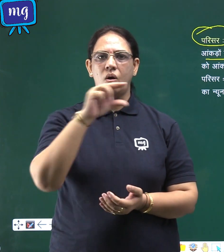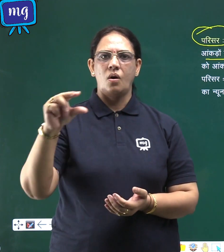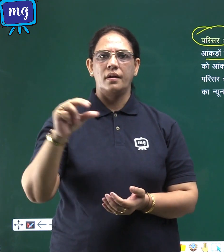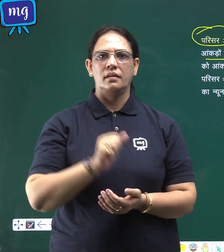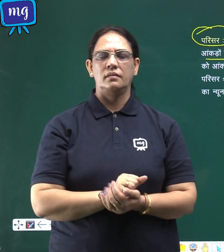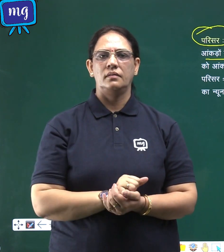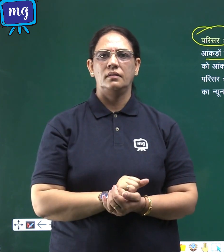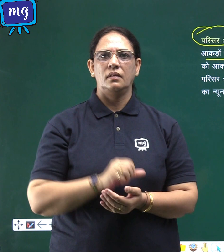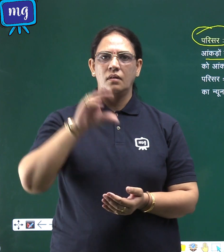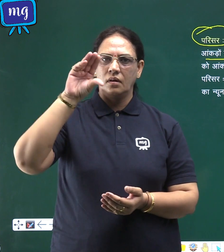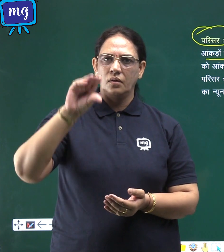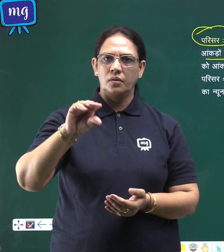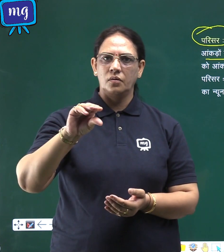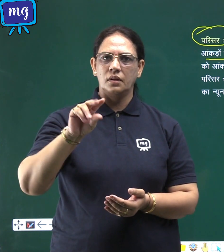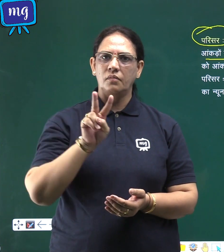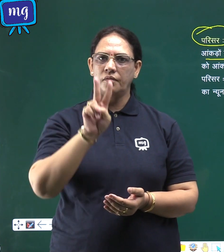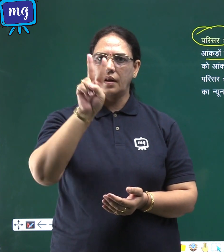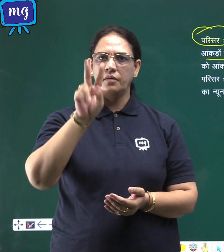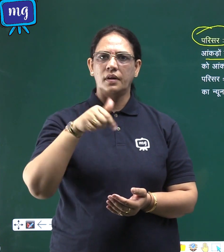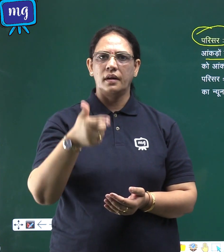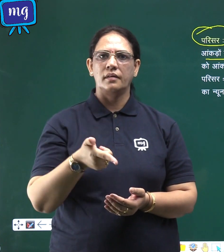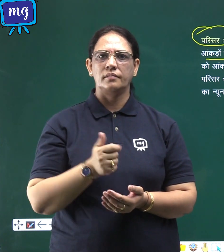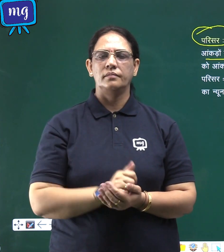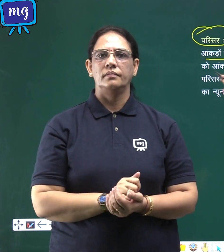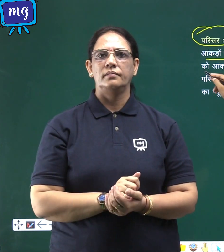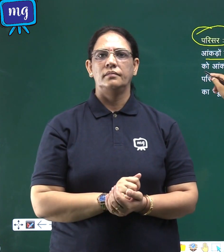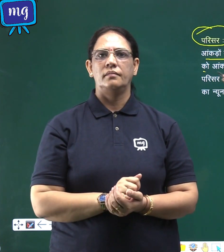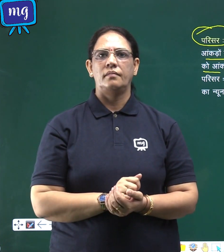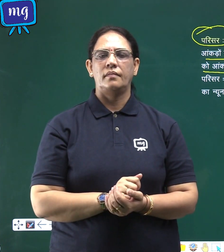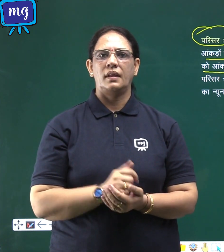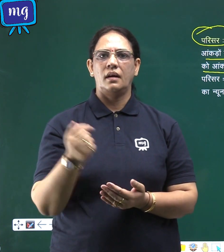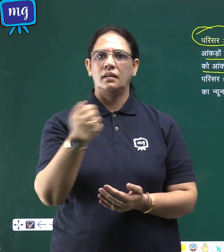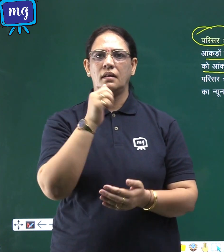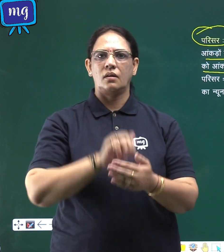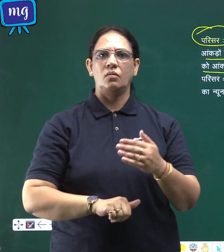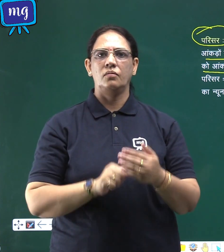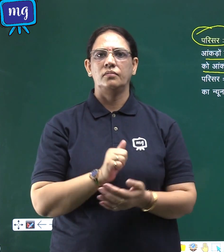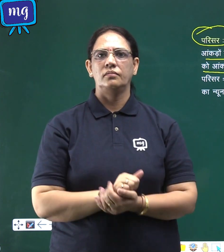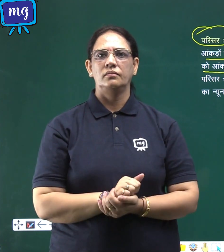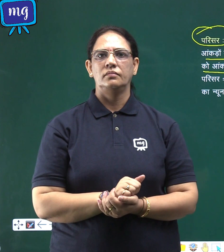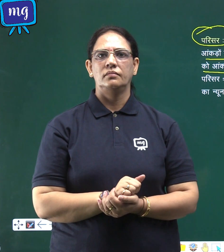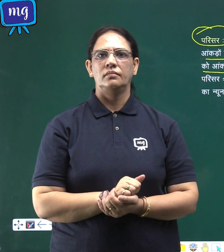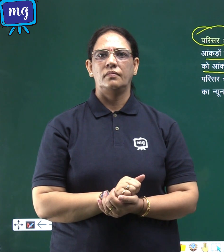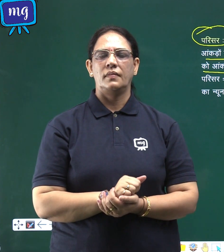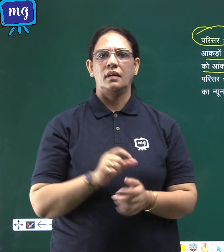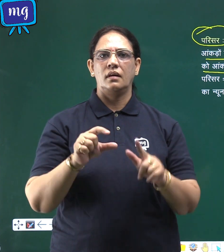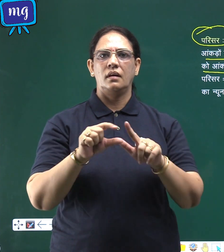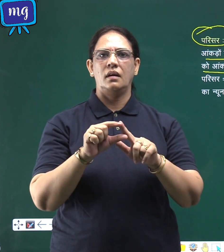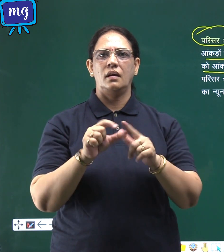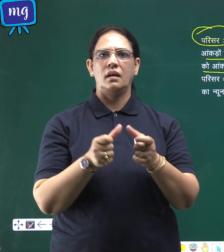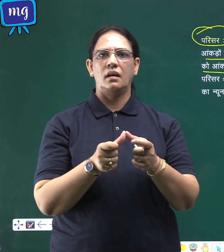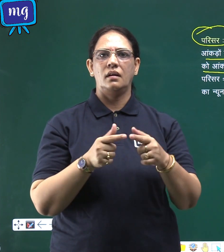निउन्तम मानों के अंतर को आकड़ों का